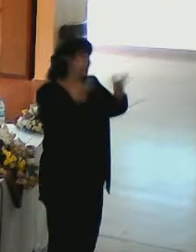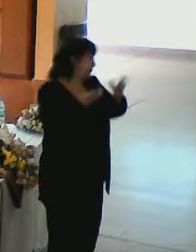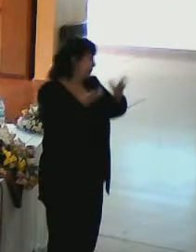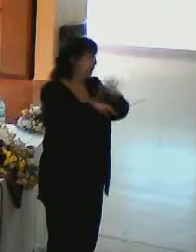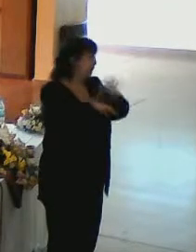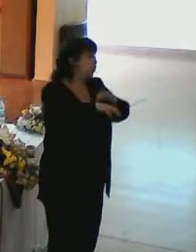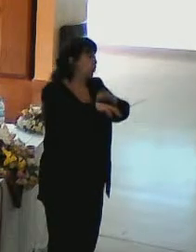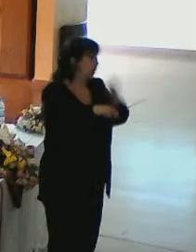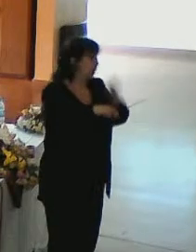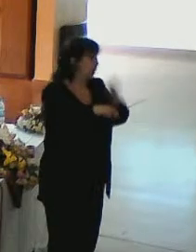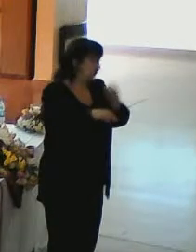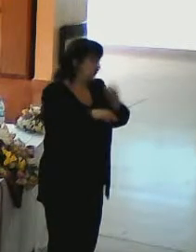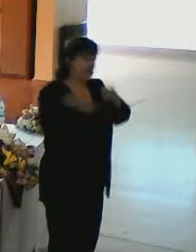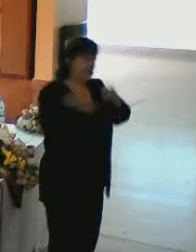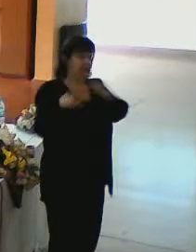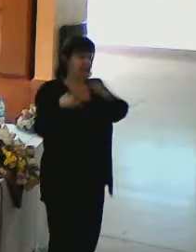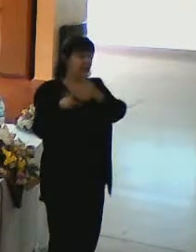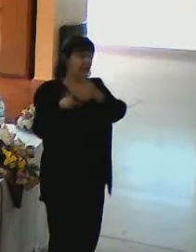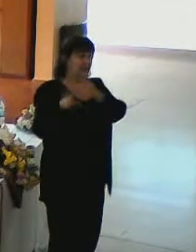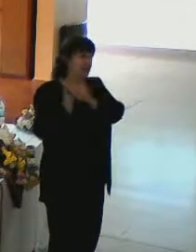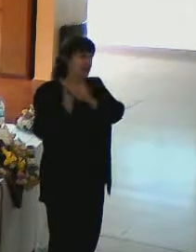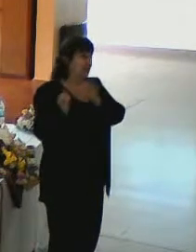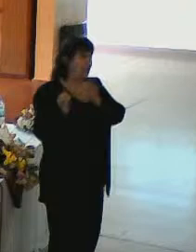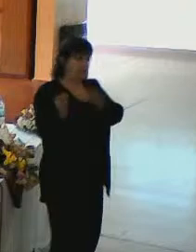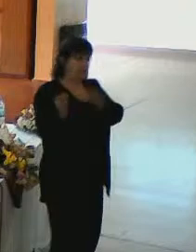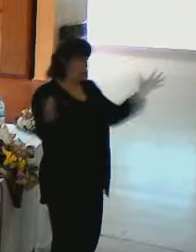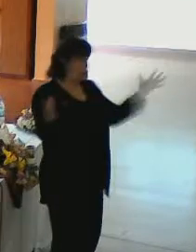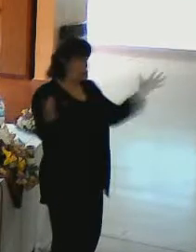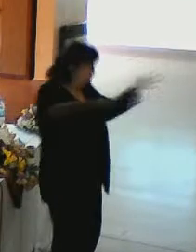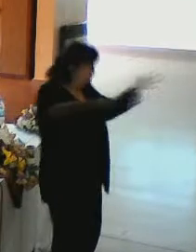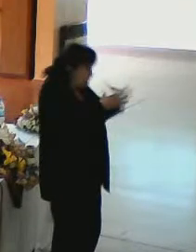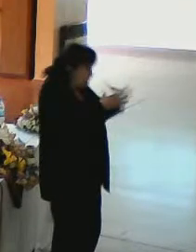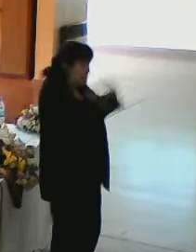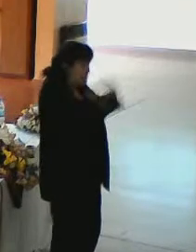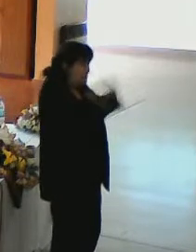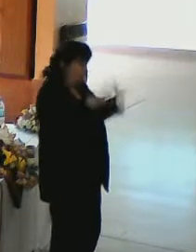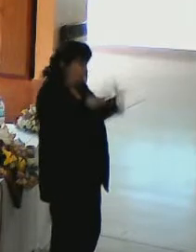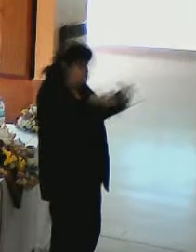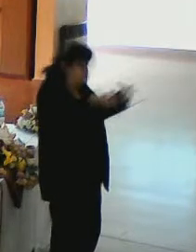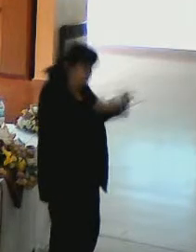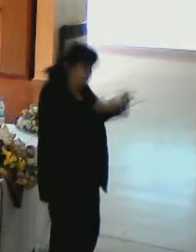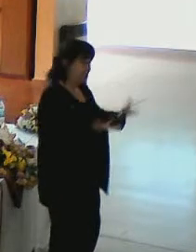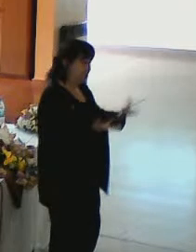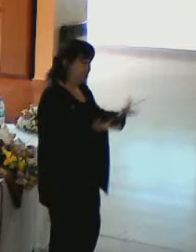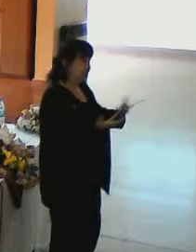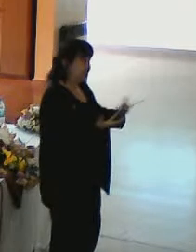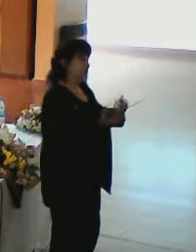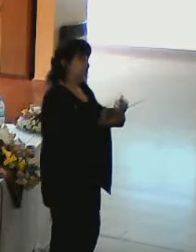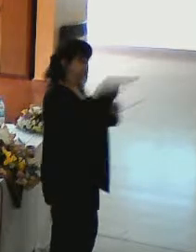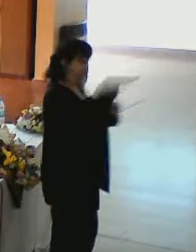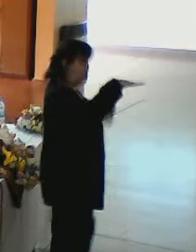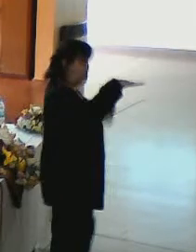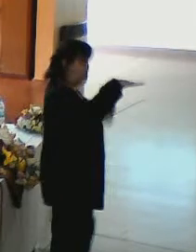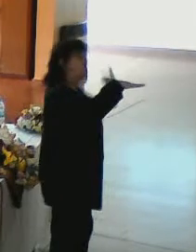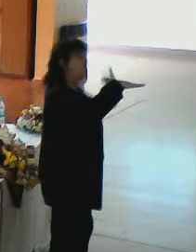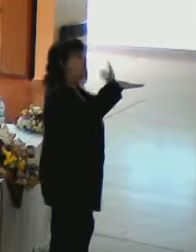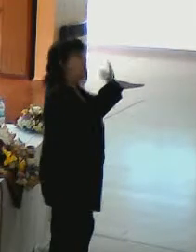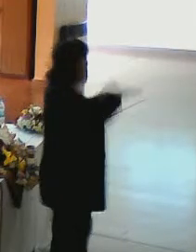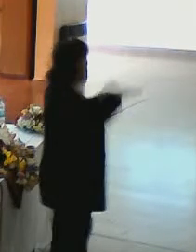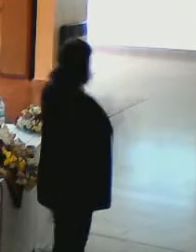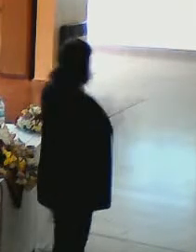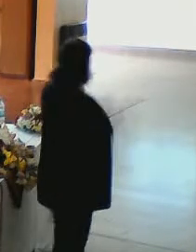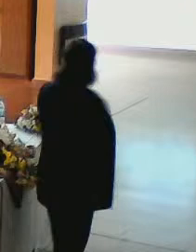de la familia. Bien.